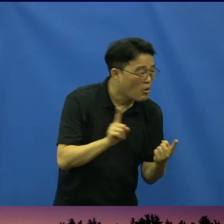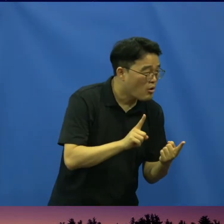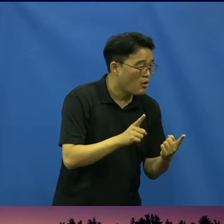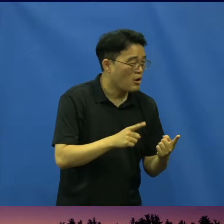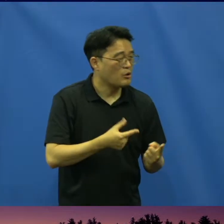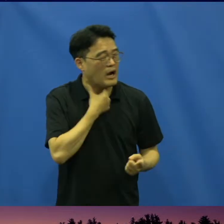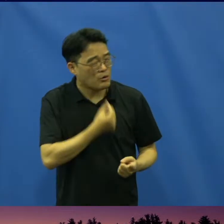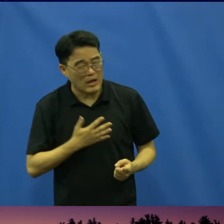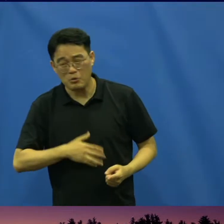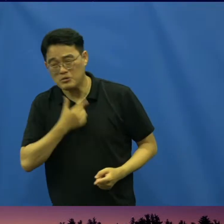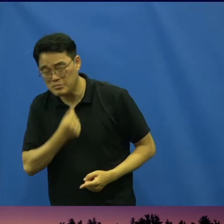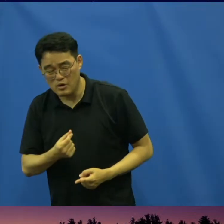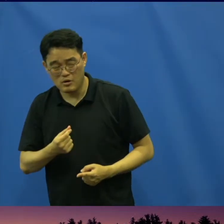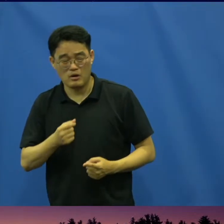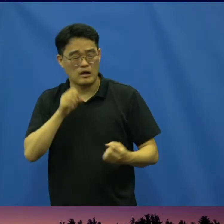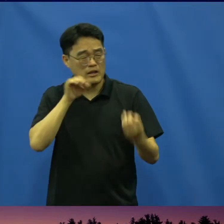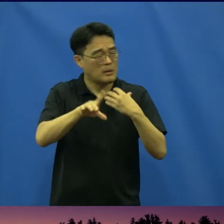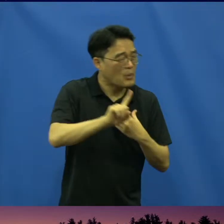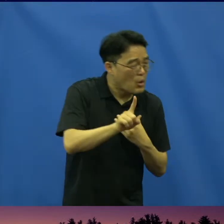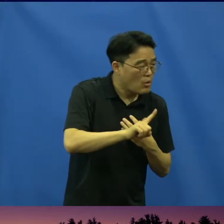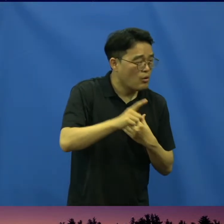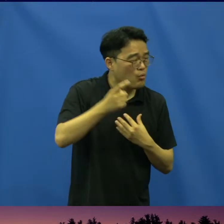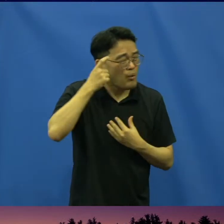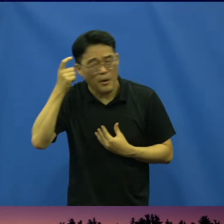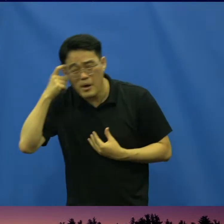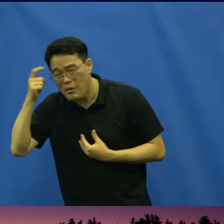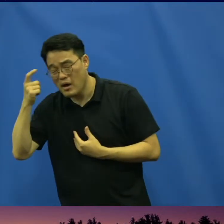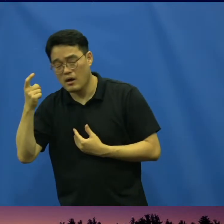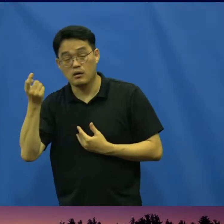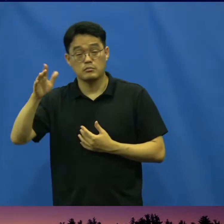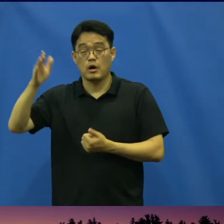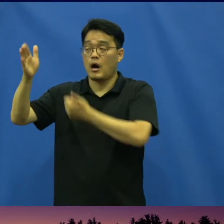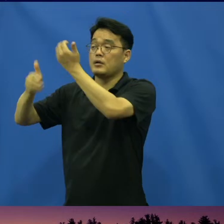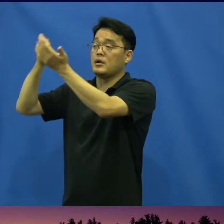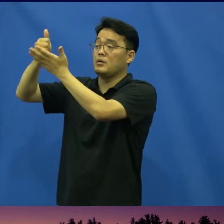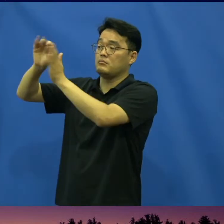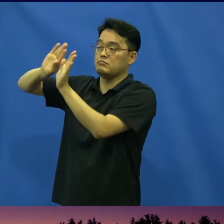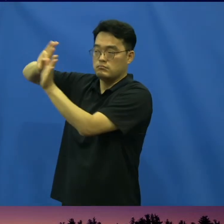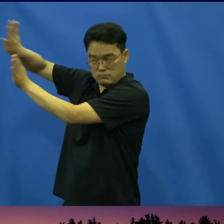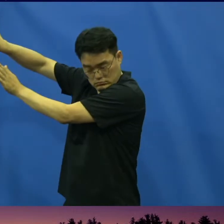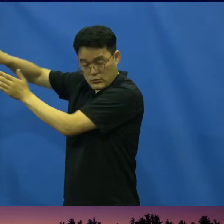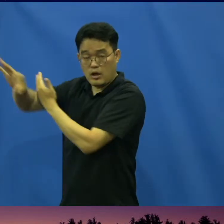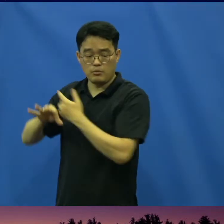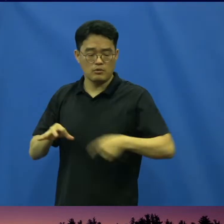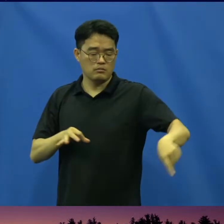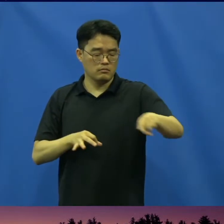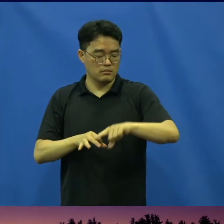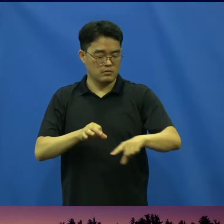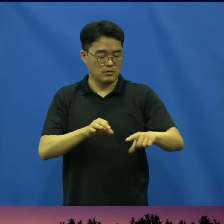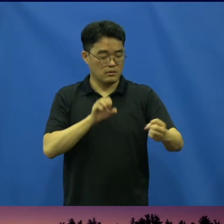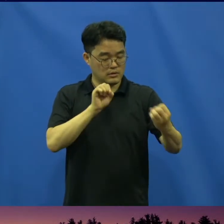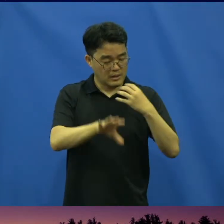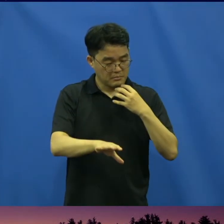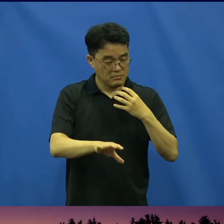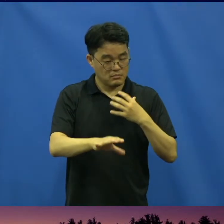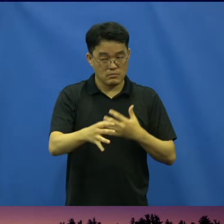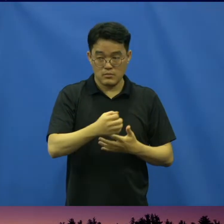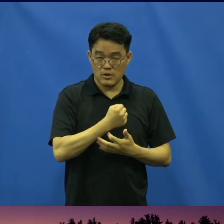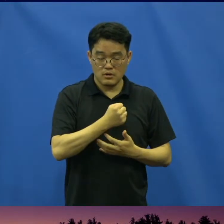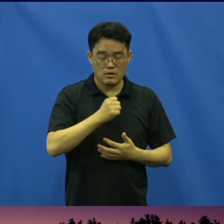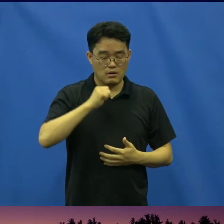여러분, 성경도 마찬가지입니다. 이 성경이 어마어마한 책인데 은혜를 받아야 성경도 열려요.